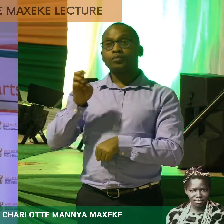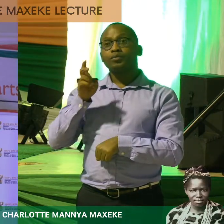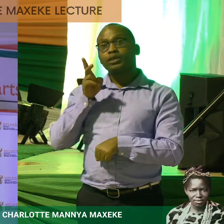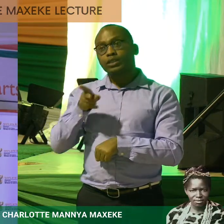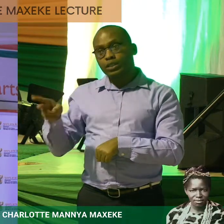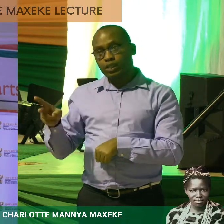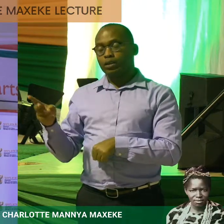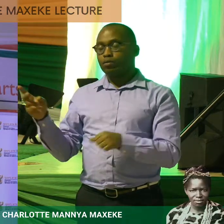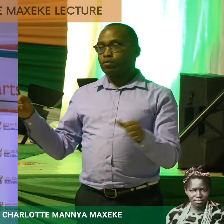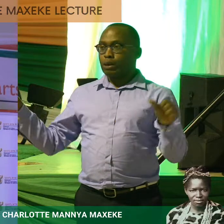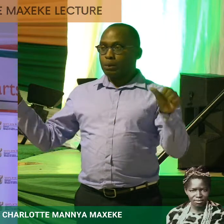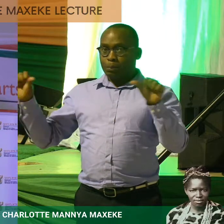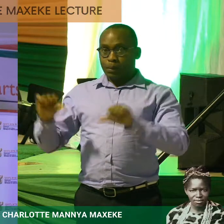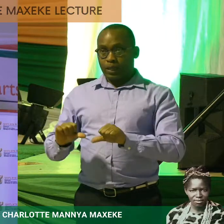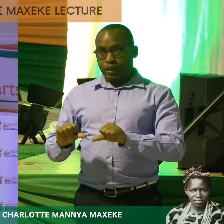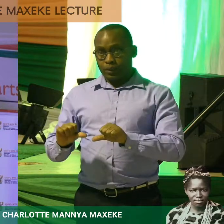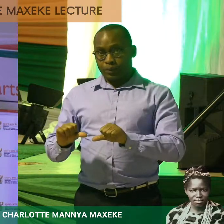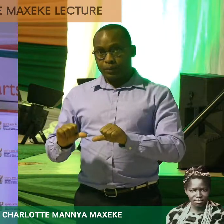lapha kwakhona